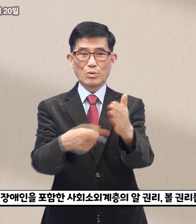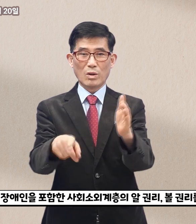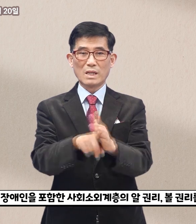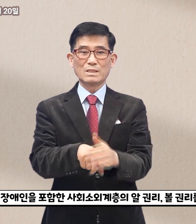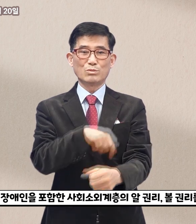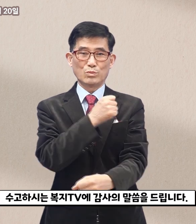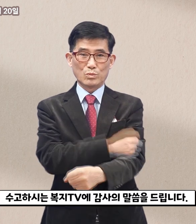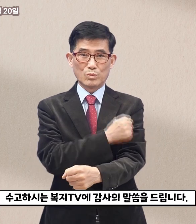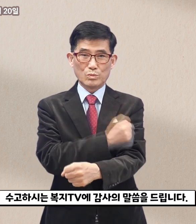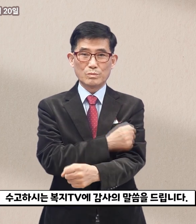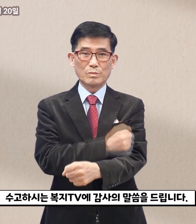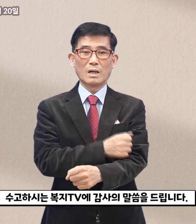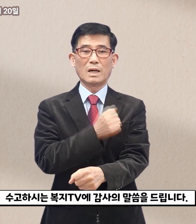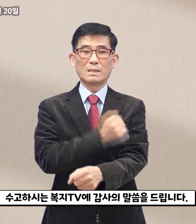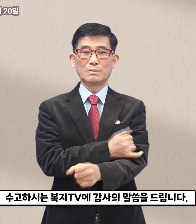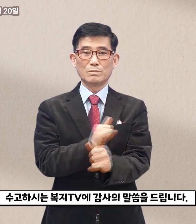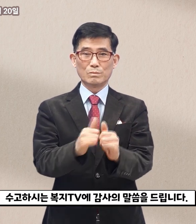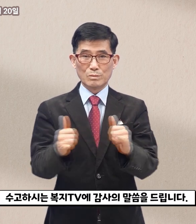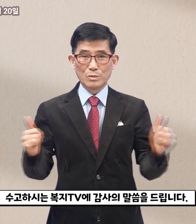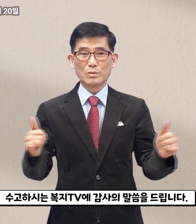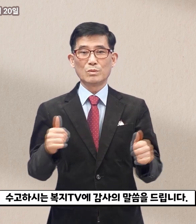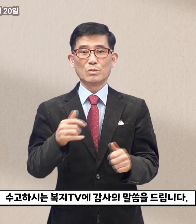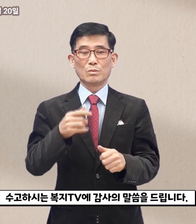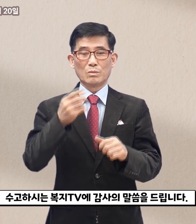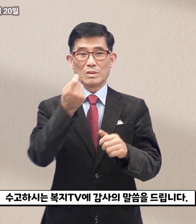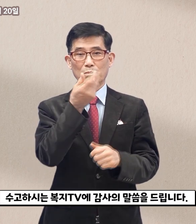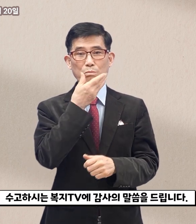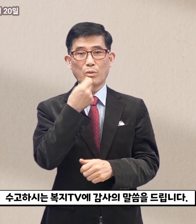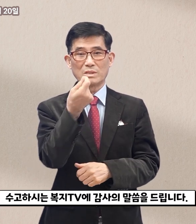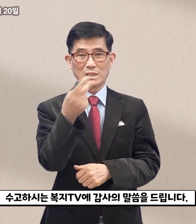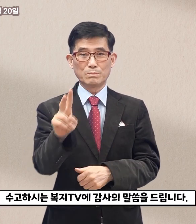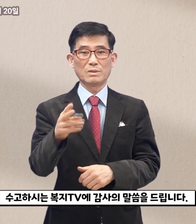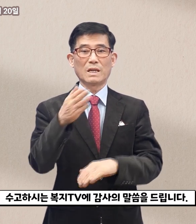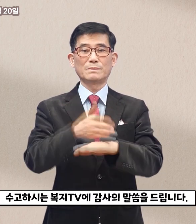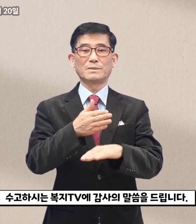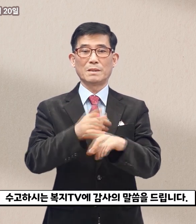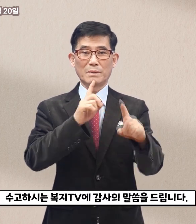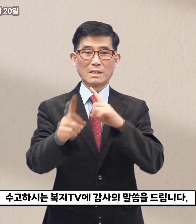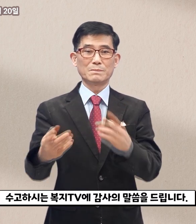위해 수고하시는 복지TV에 감사의 말씀을 드립니다.